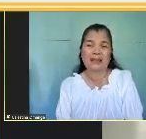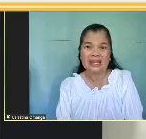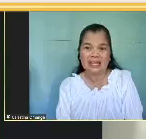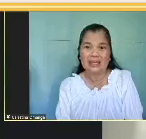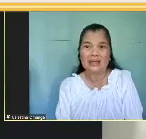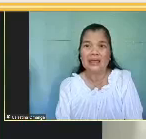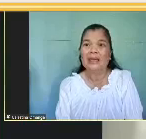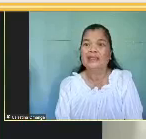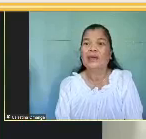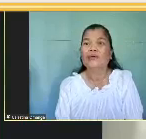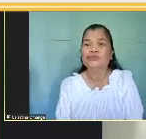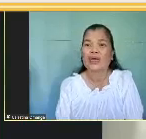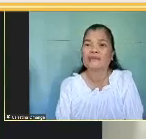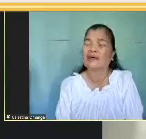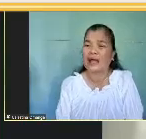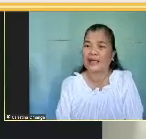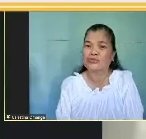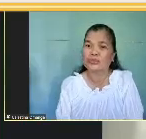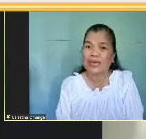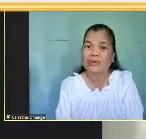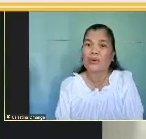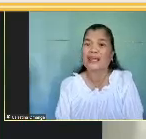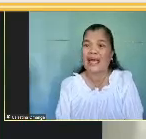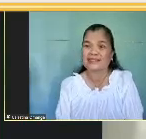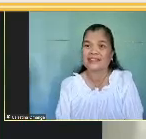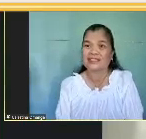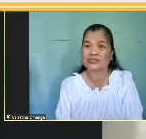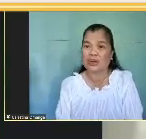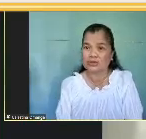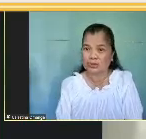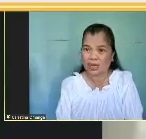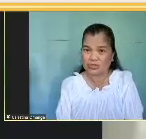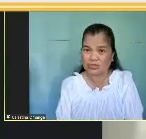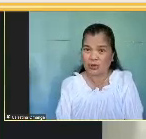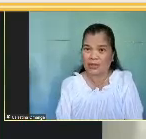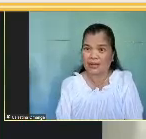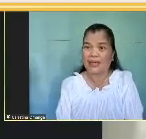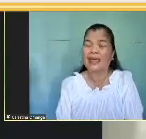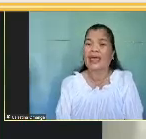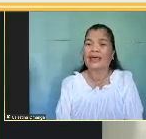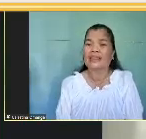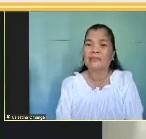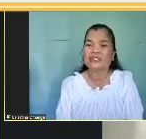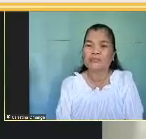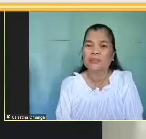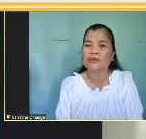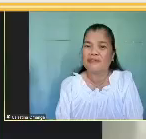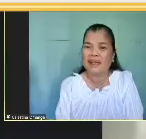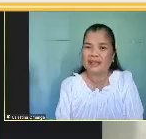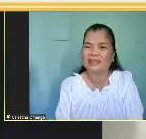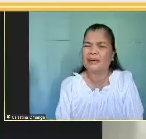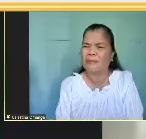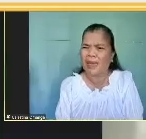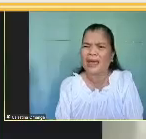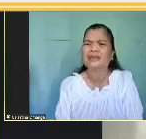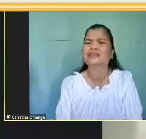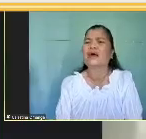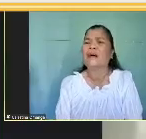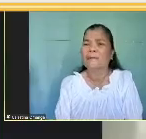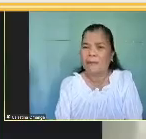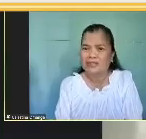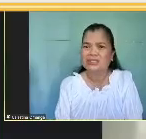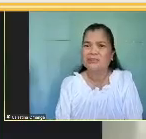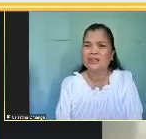sa pandinig, they also have the right to equal access to education, and they must be provided the